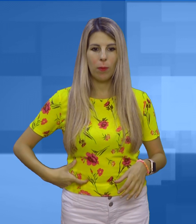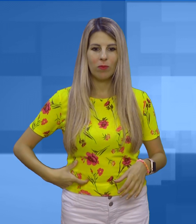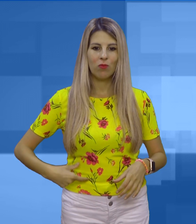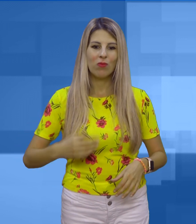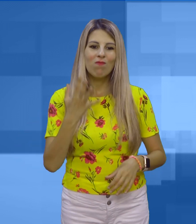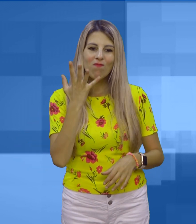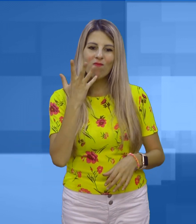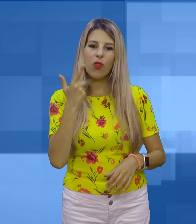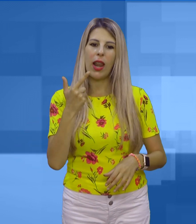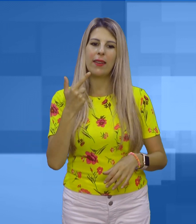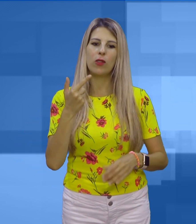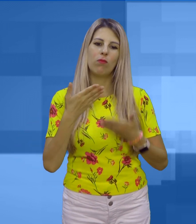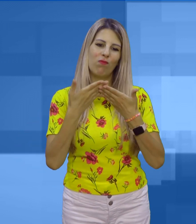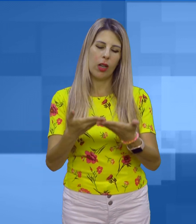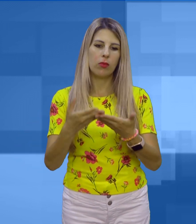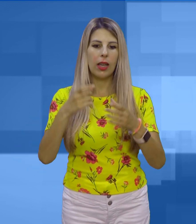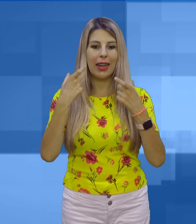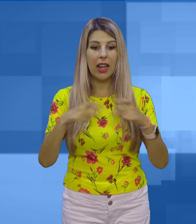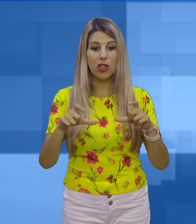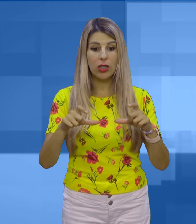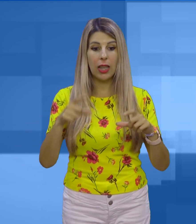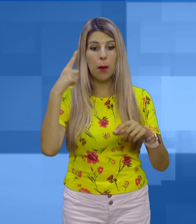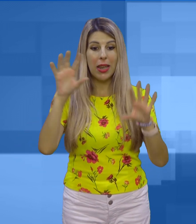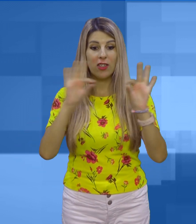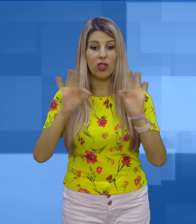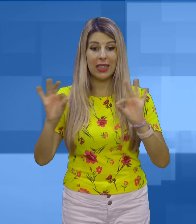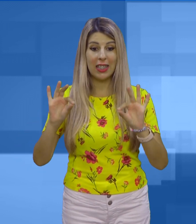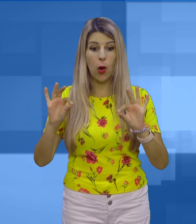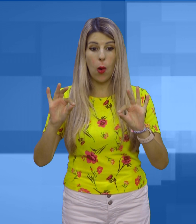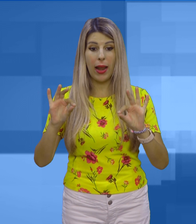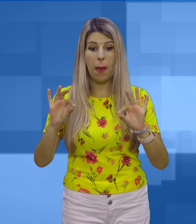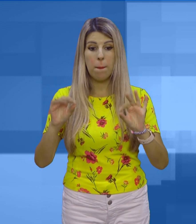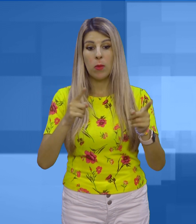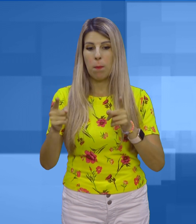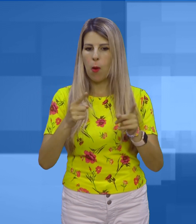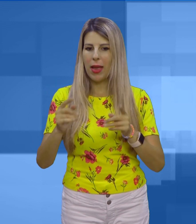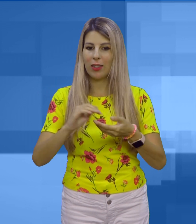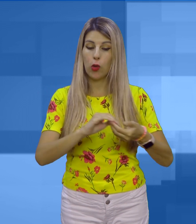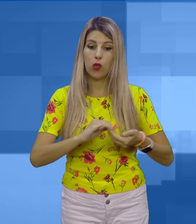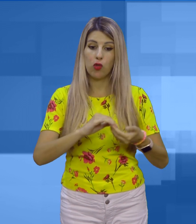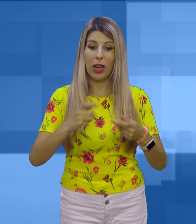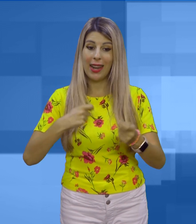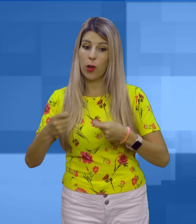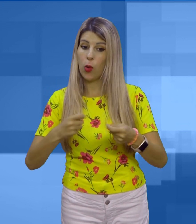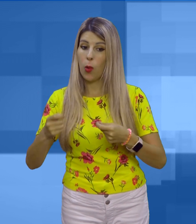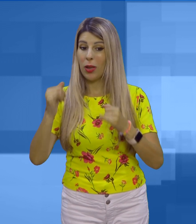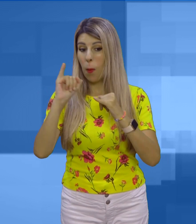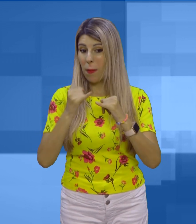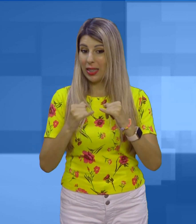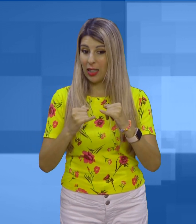questo delicato e particolare momento sociale ed economico che sta vivendo Oristano, ho avviato le consultazioni